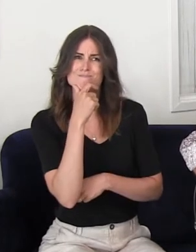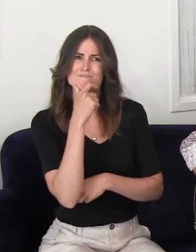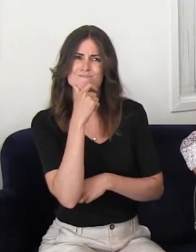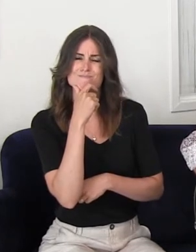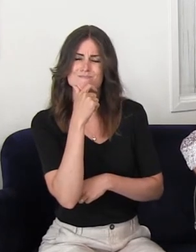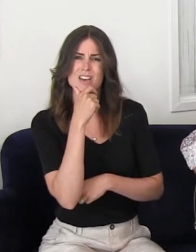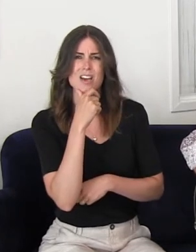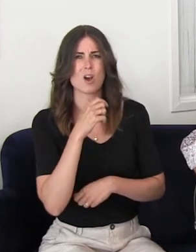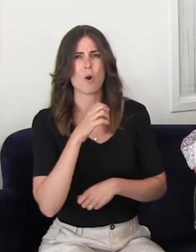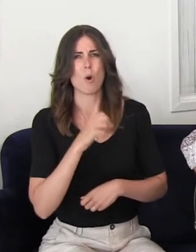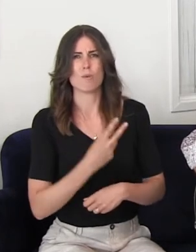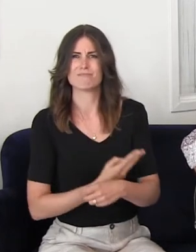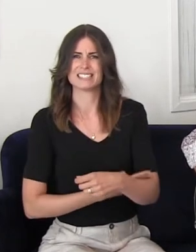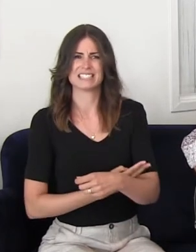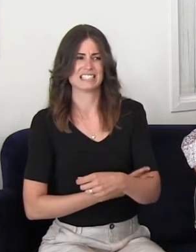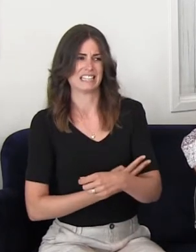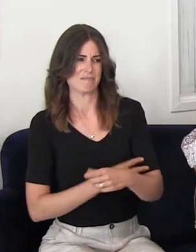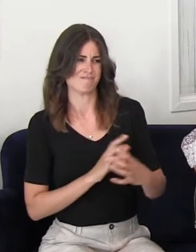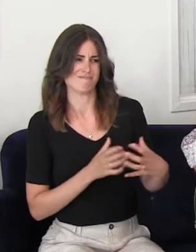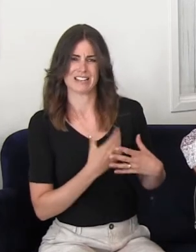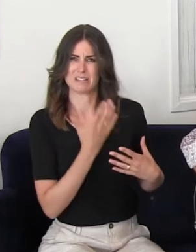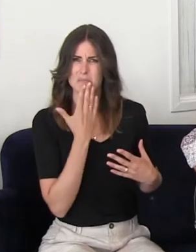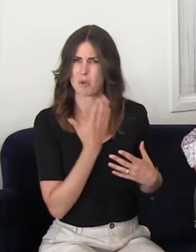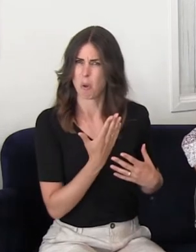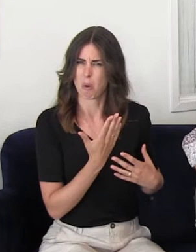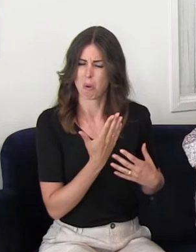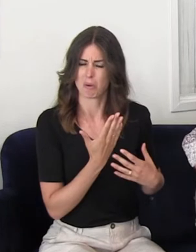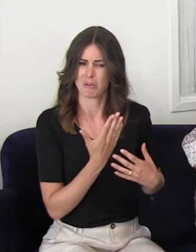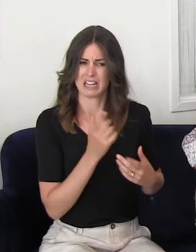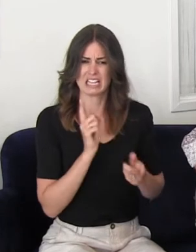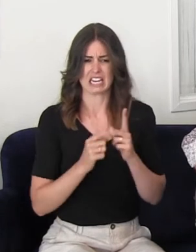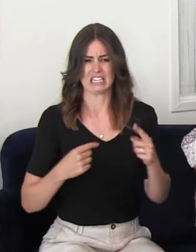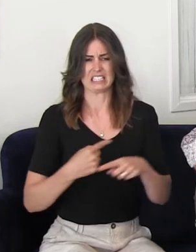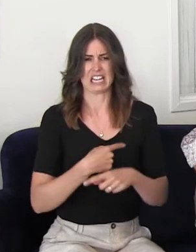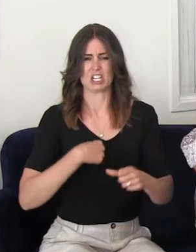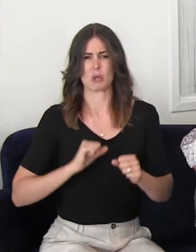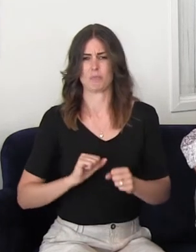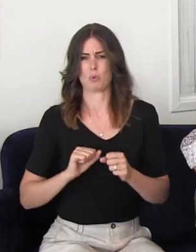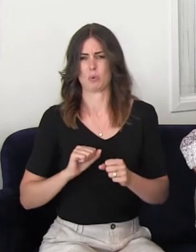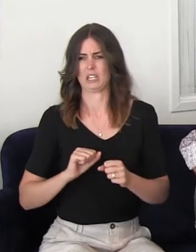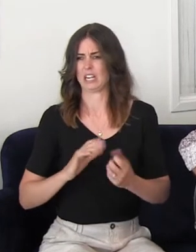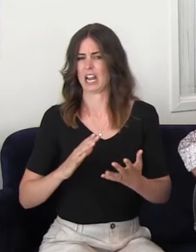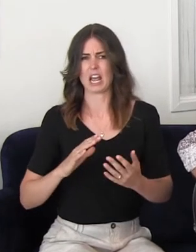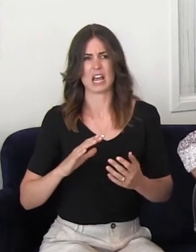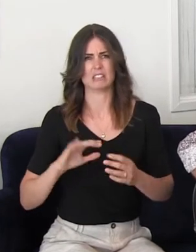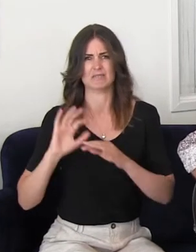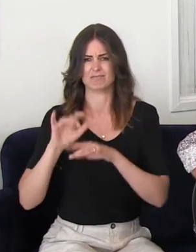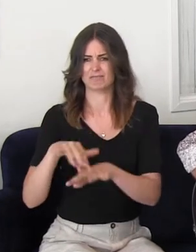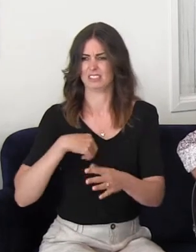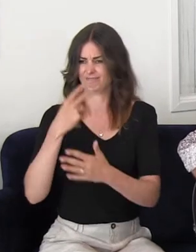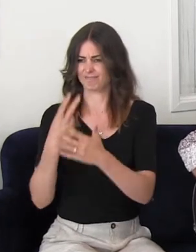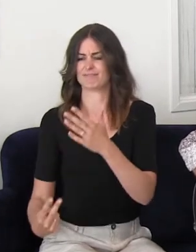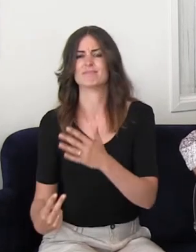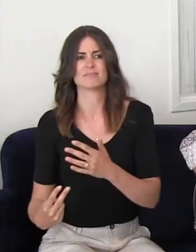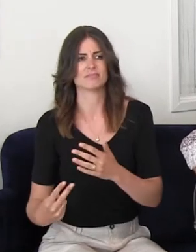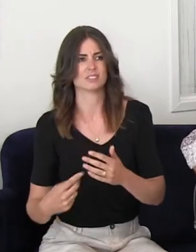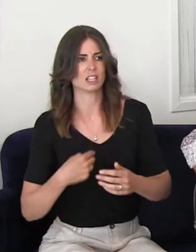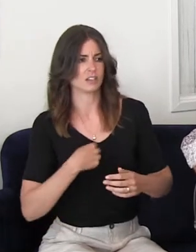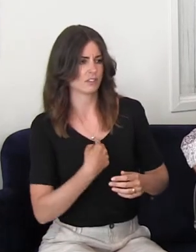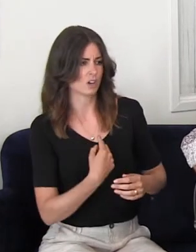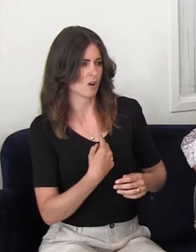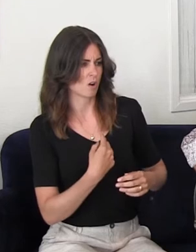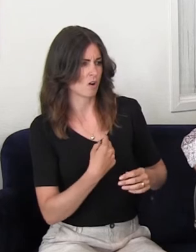mig ängsligt om samlag är något bra. Jag borde gå och dränka mig i första bästa älv, för som make